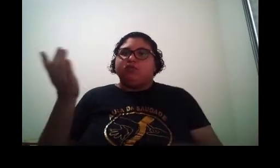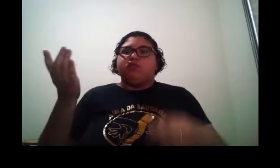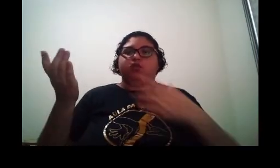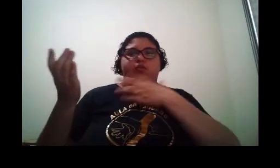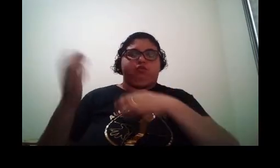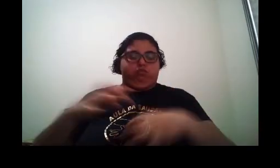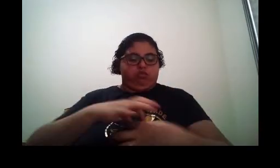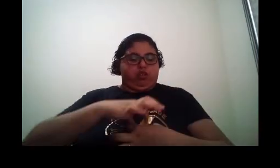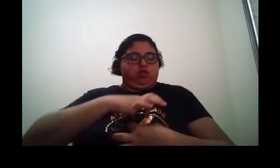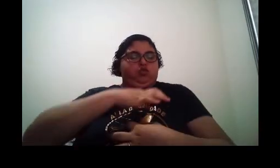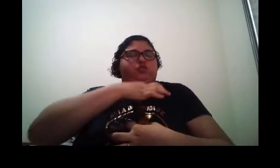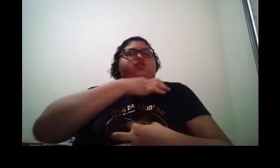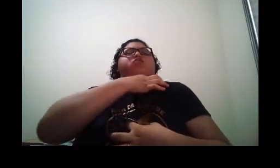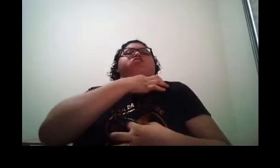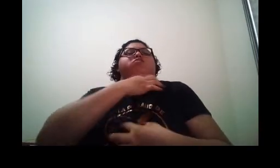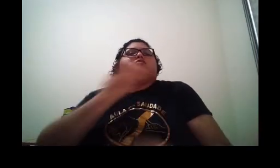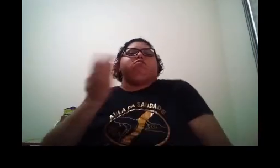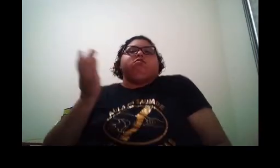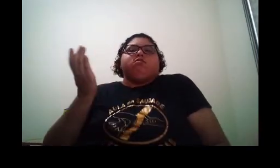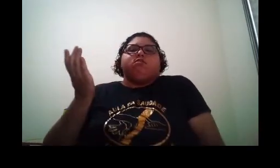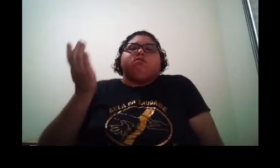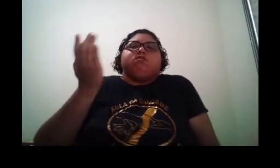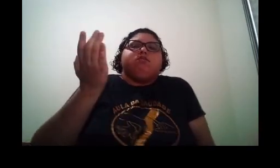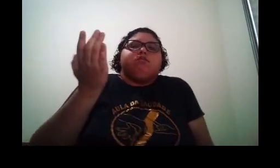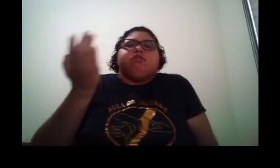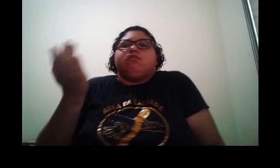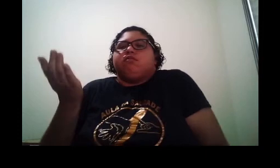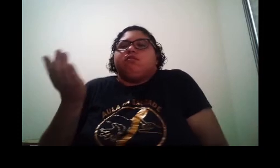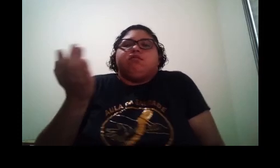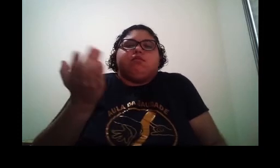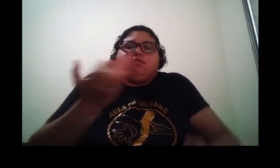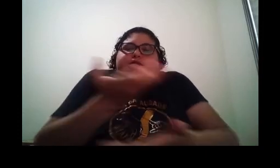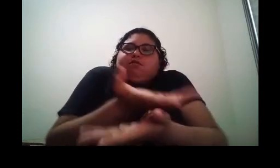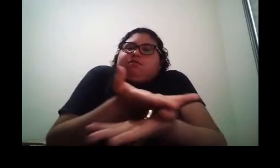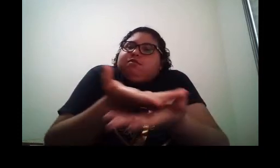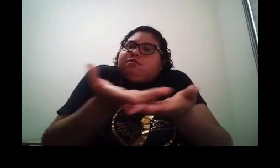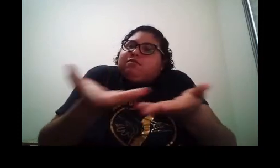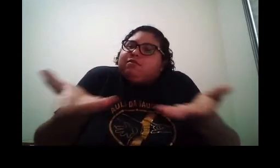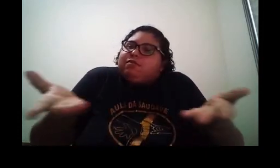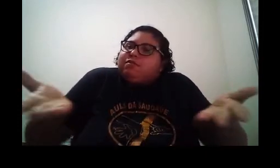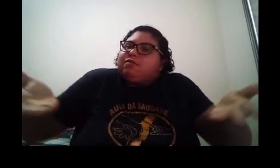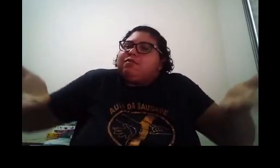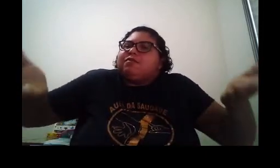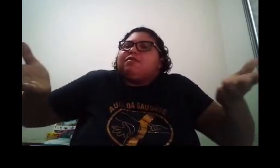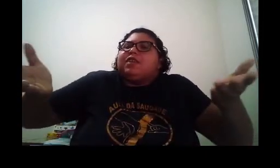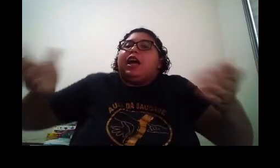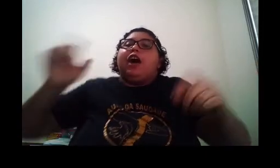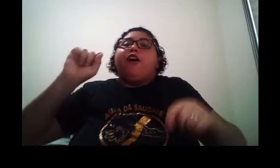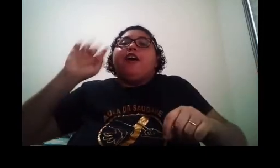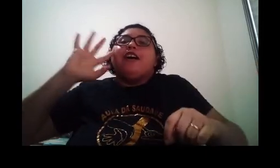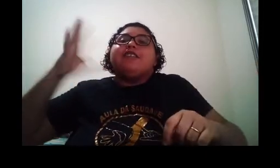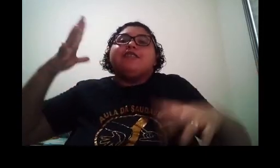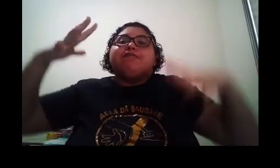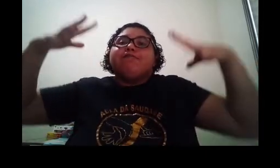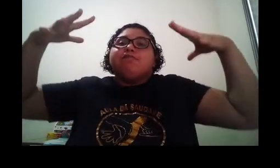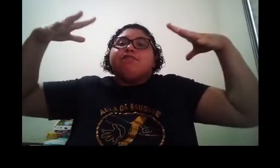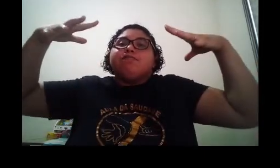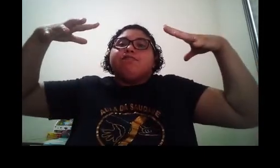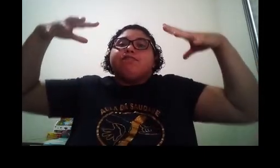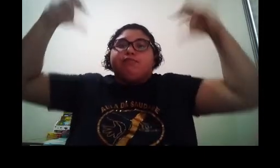todo servindo a mesa, né, de forma romântica, e o que que acontece? Apaga a